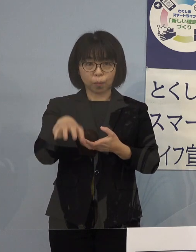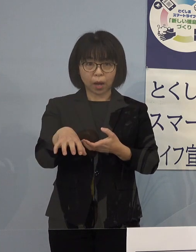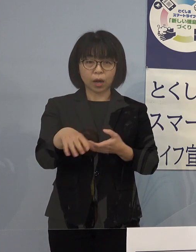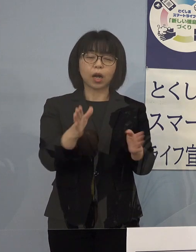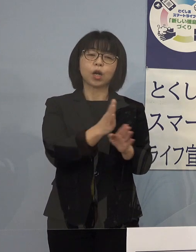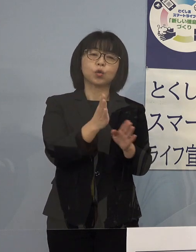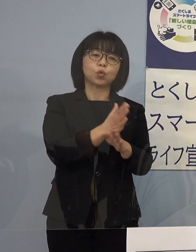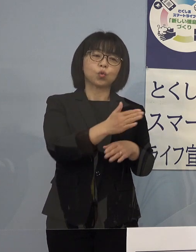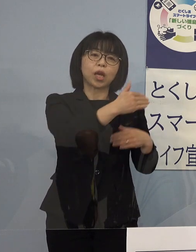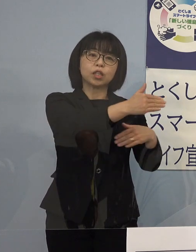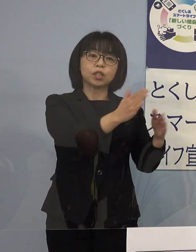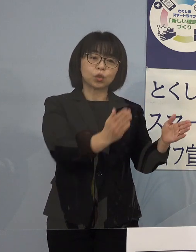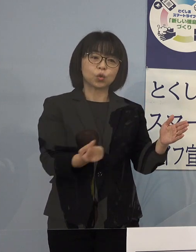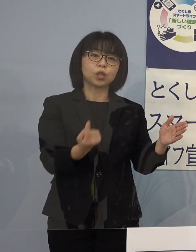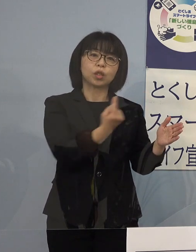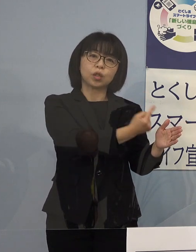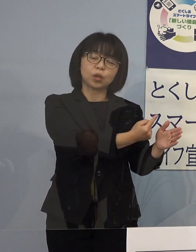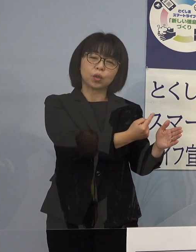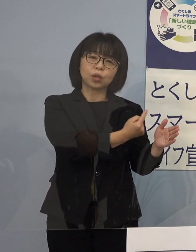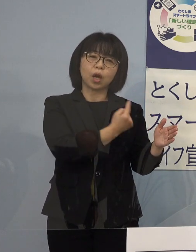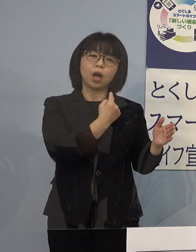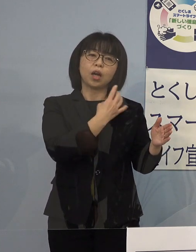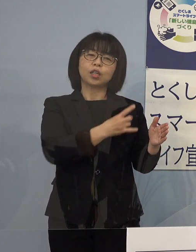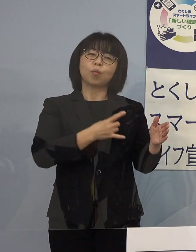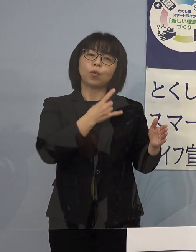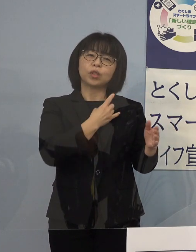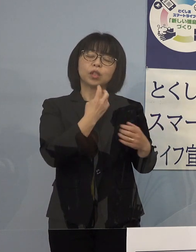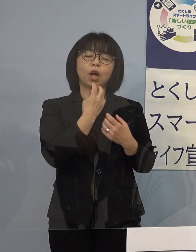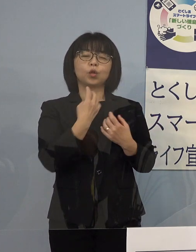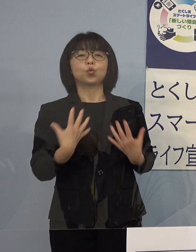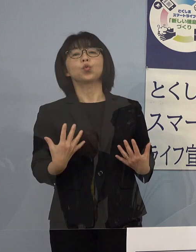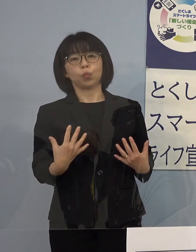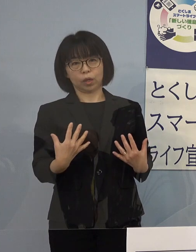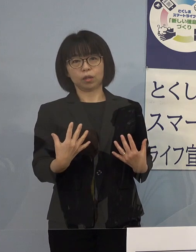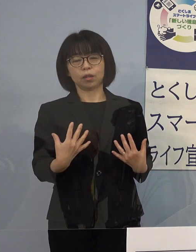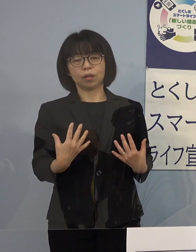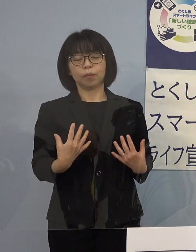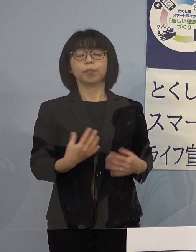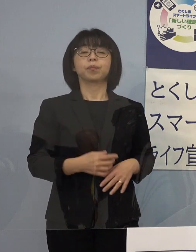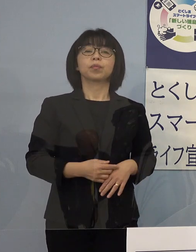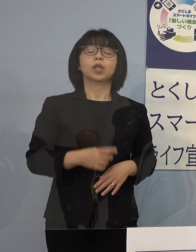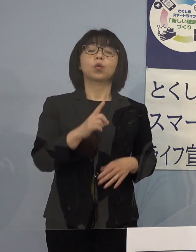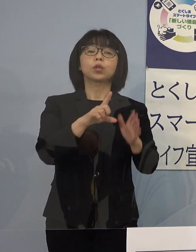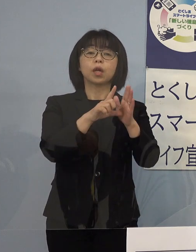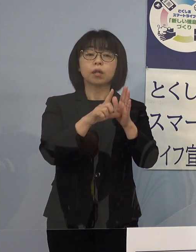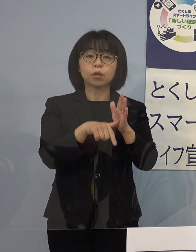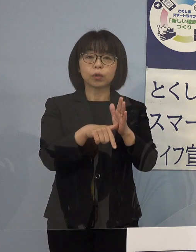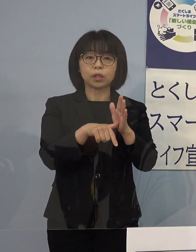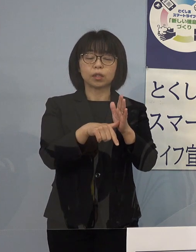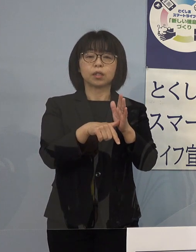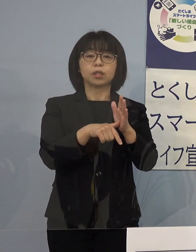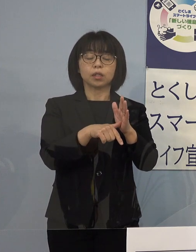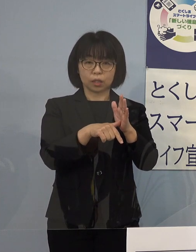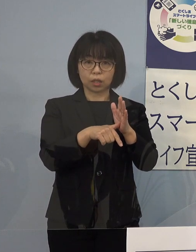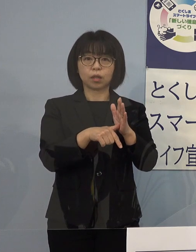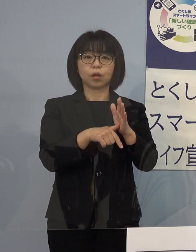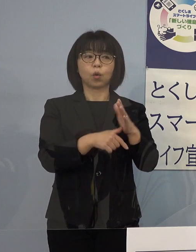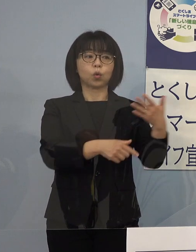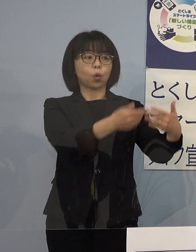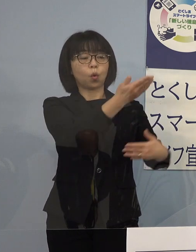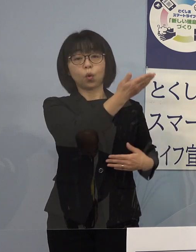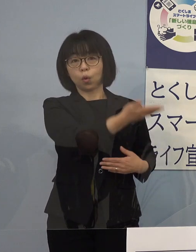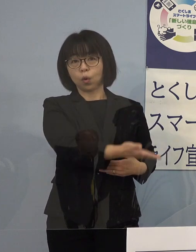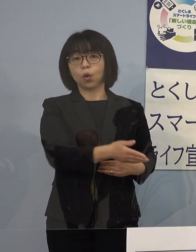へ、どうしても気の緩みが起こってしまう。そうした点で、この5つ、さらに